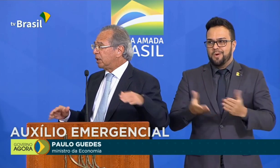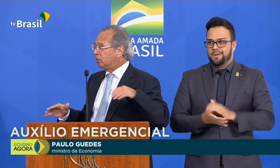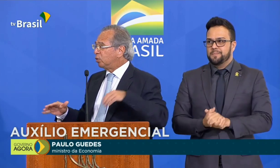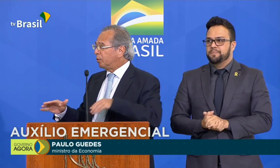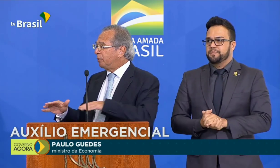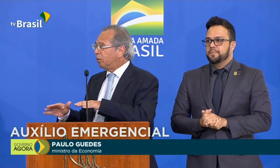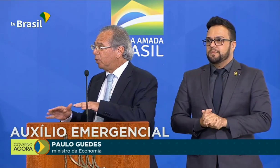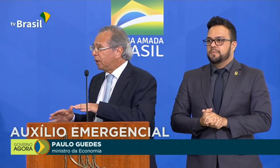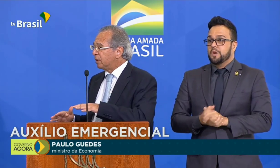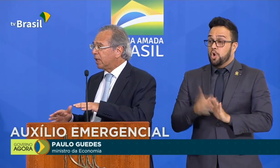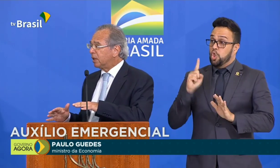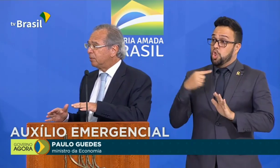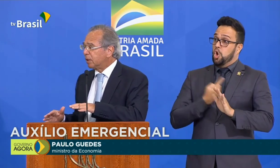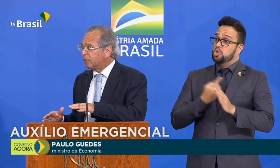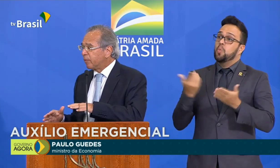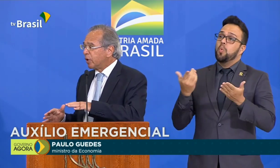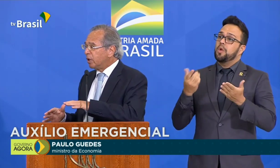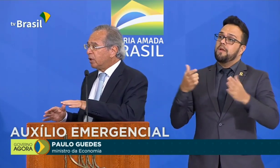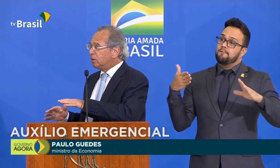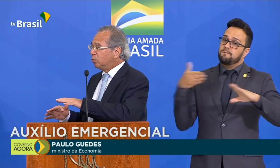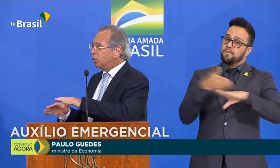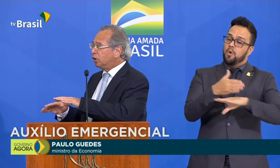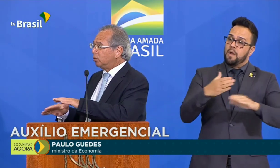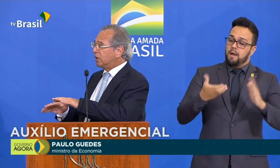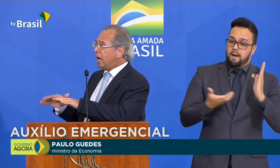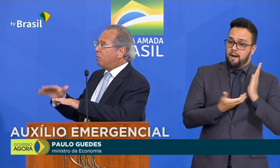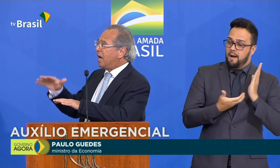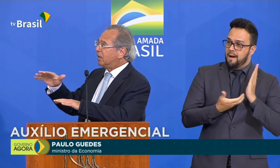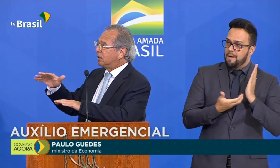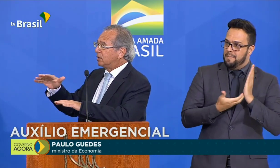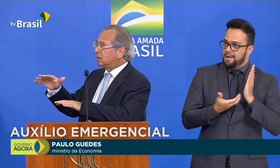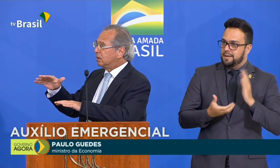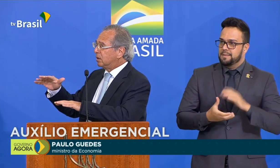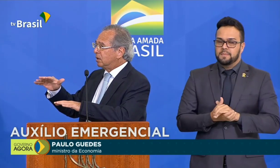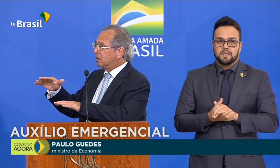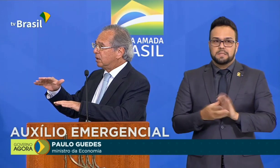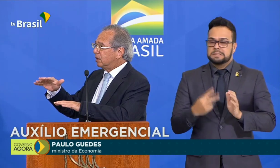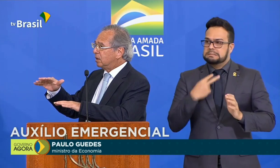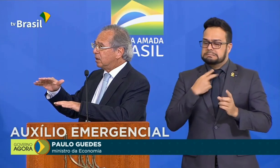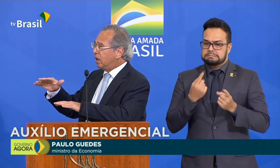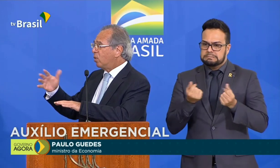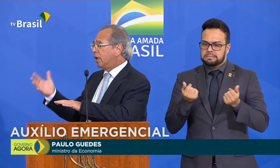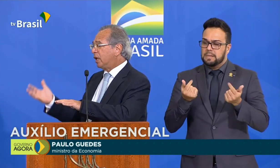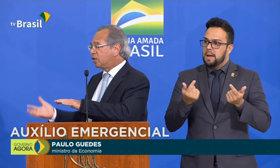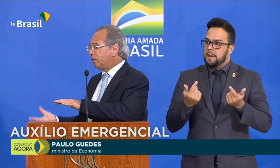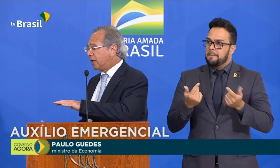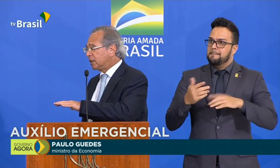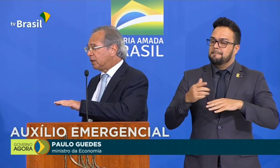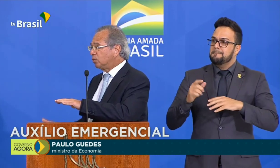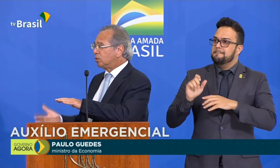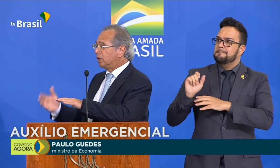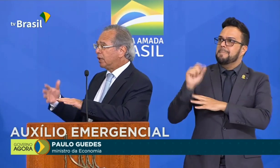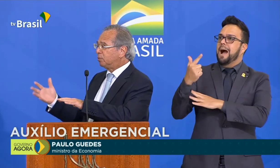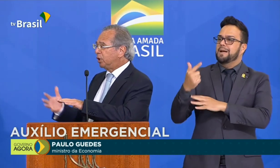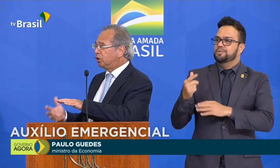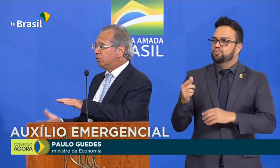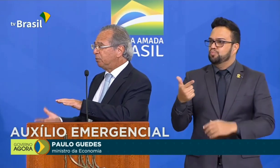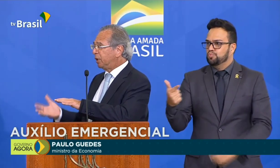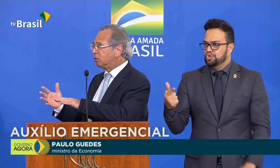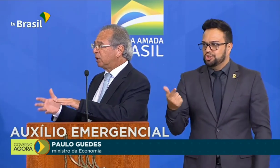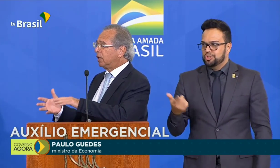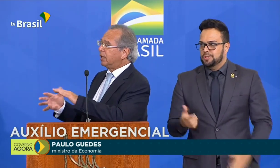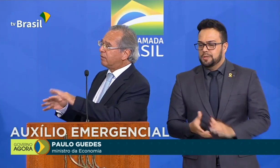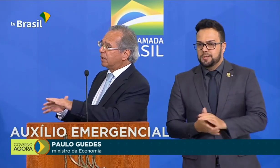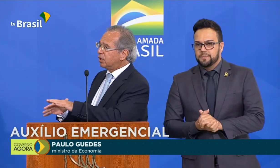Nós entramos no primeiro momento na Câmara, não podíamos dar mais a alguém que tivesse aqui no Sudeste perdido